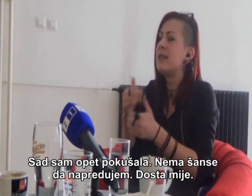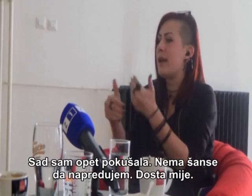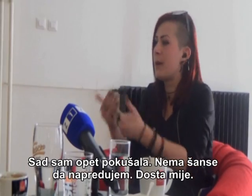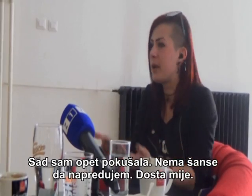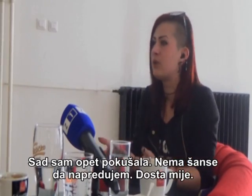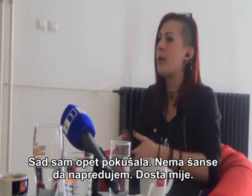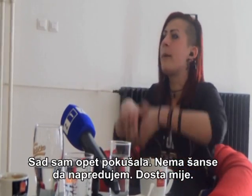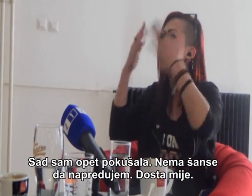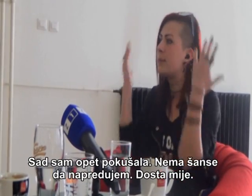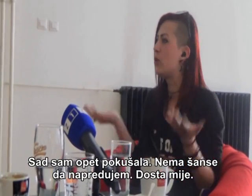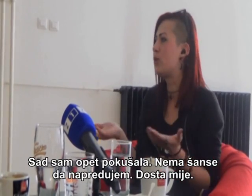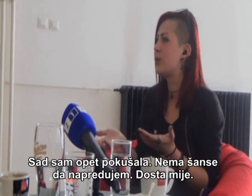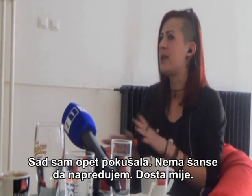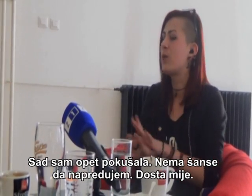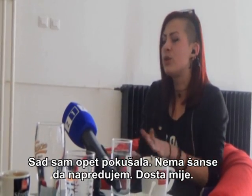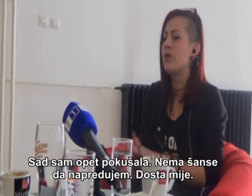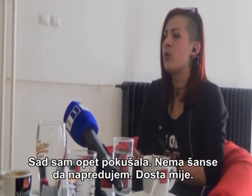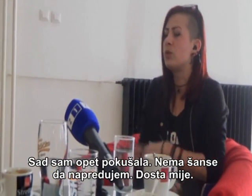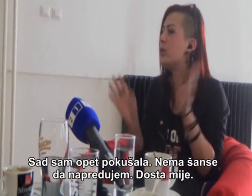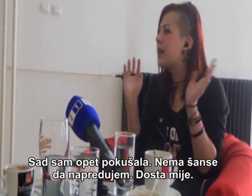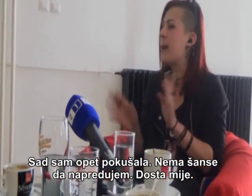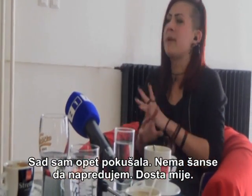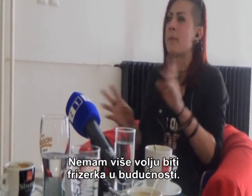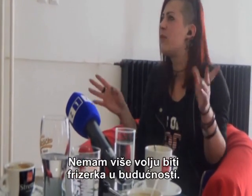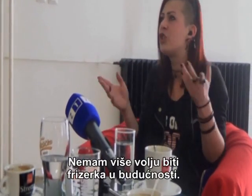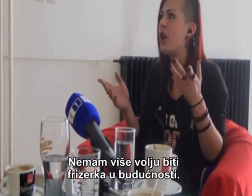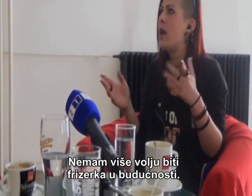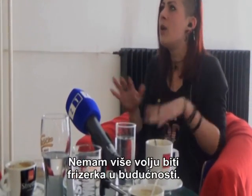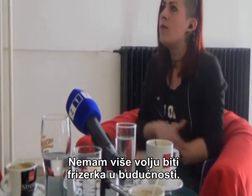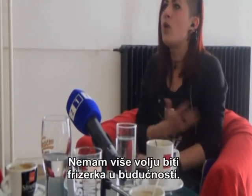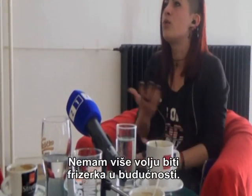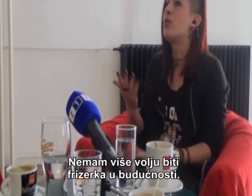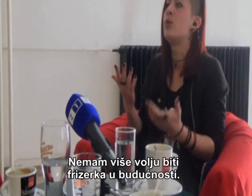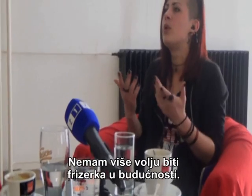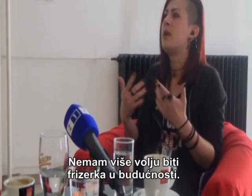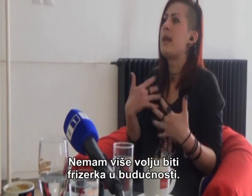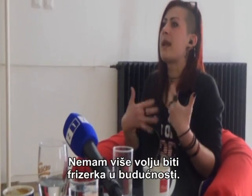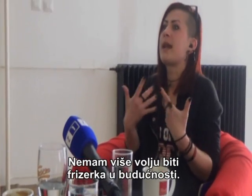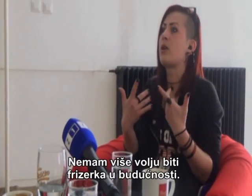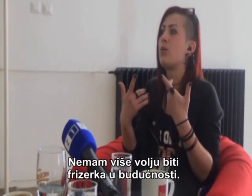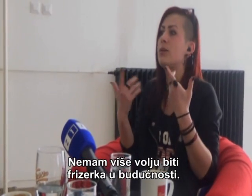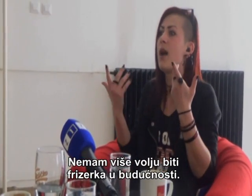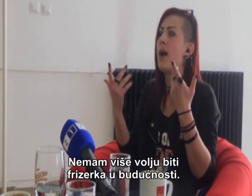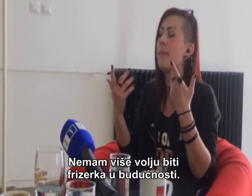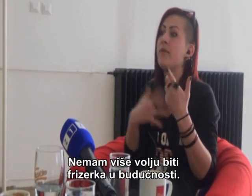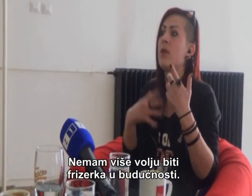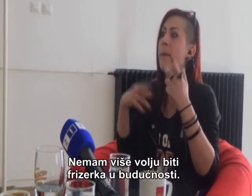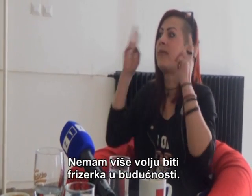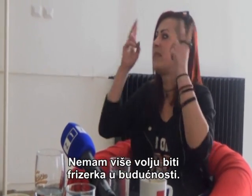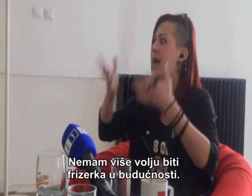da napisuje, pa meni bilo to dosta, gotovo, odustajem, nema više volju, nije neki da volam pisiti